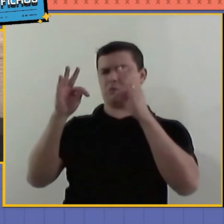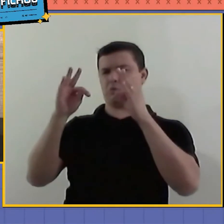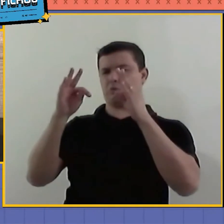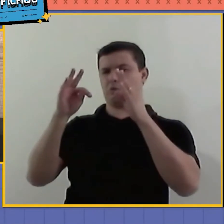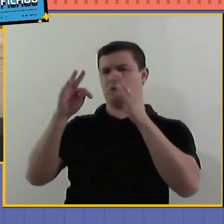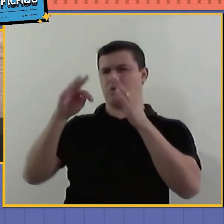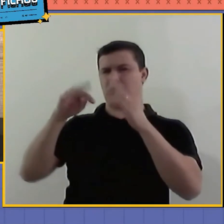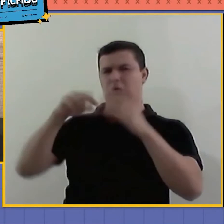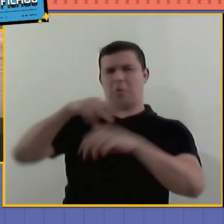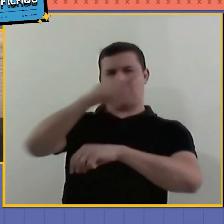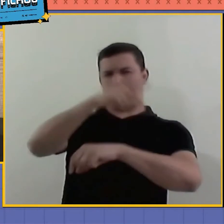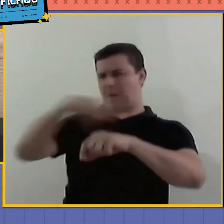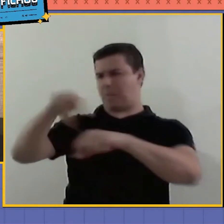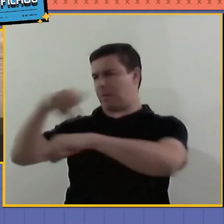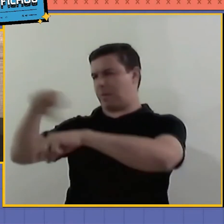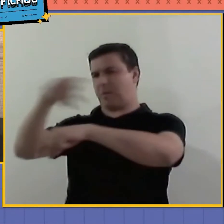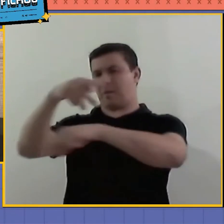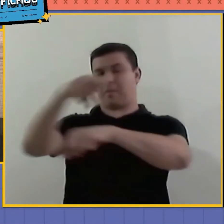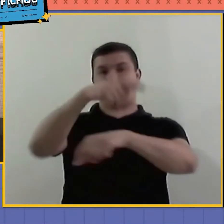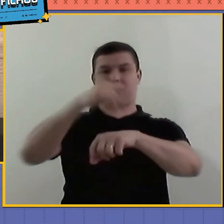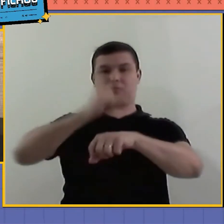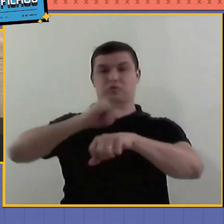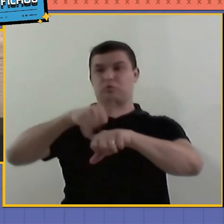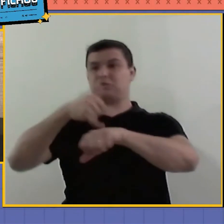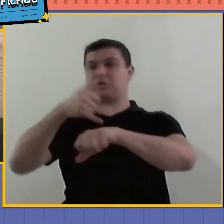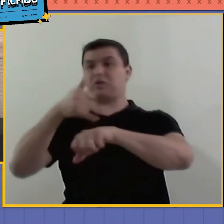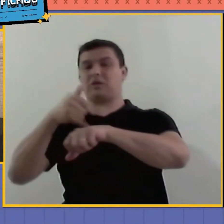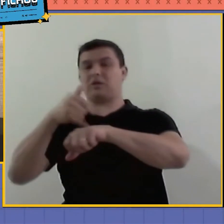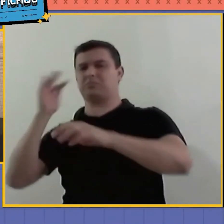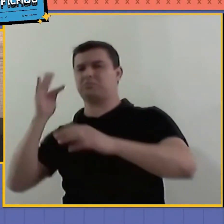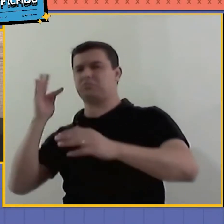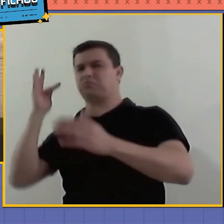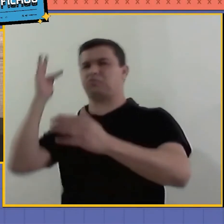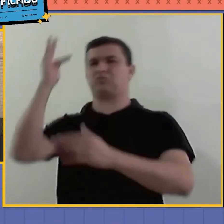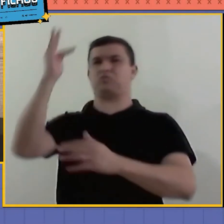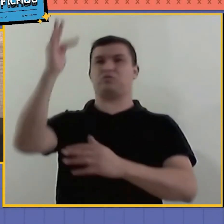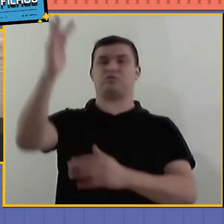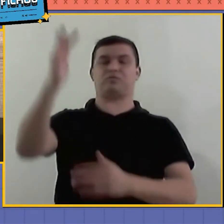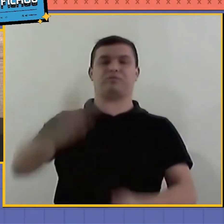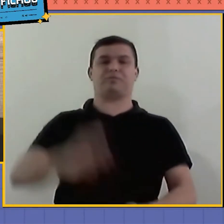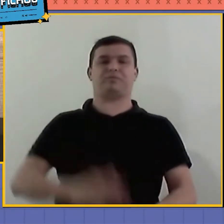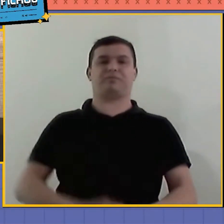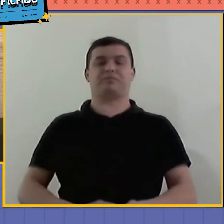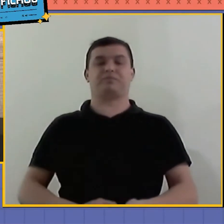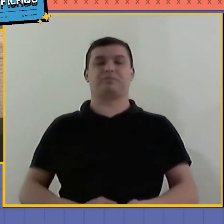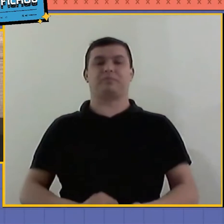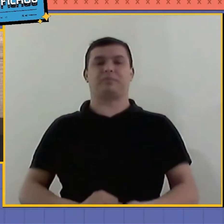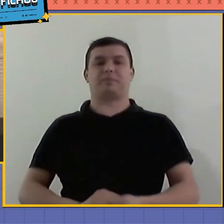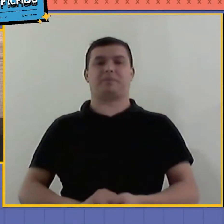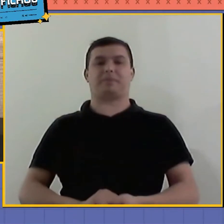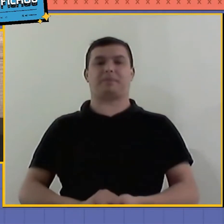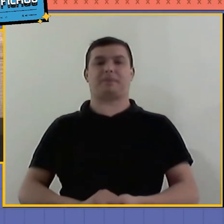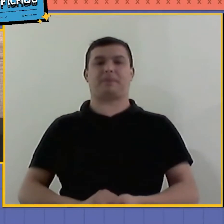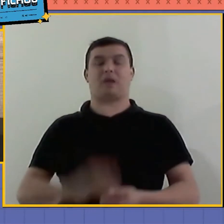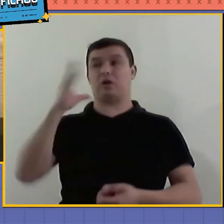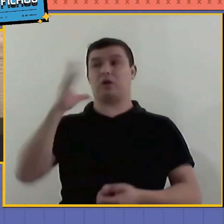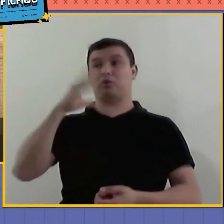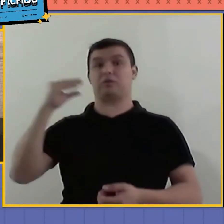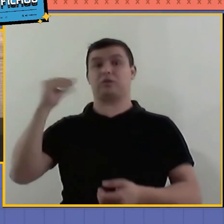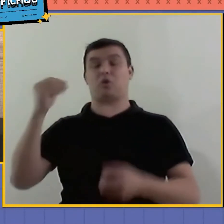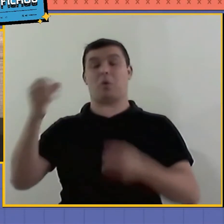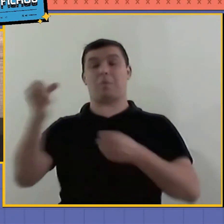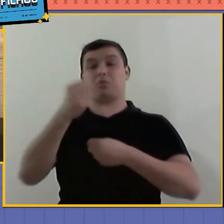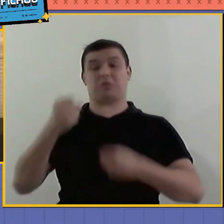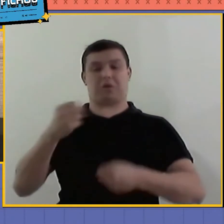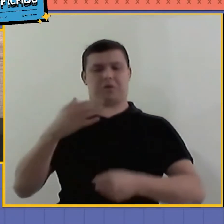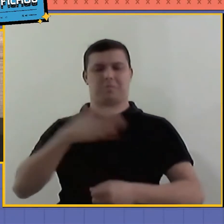em toda a Judeia e Samaria e até os confins da terra amada adolescente o poder não está em mim e